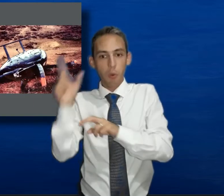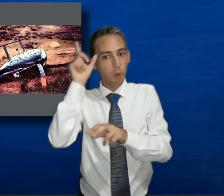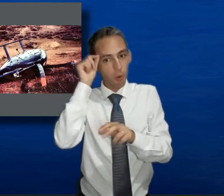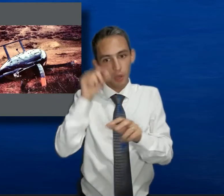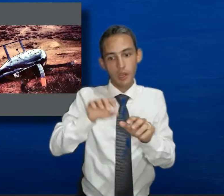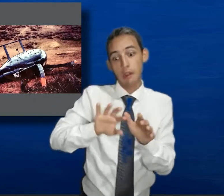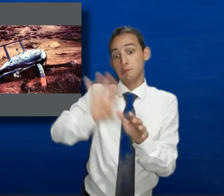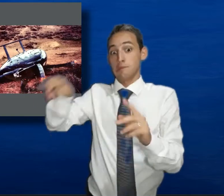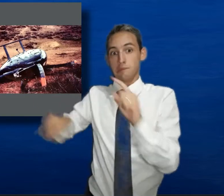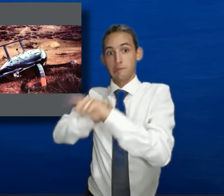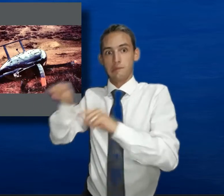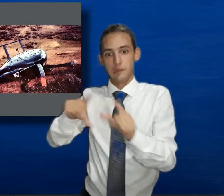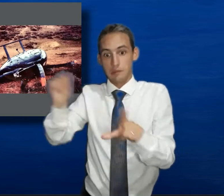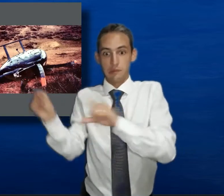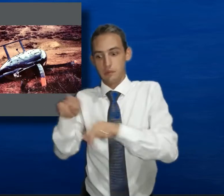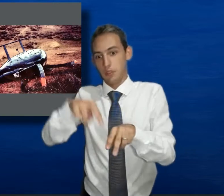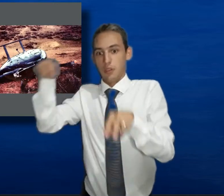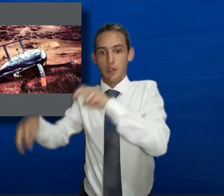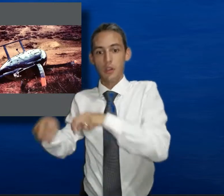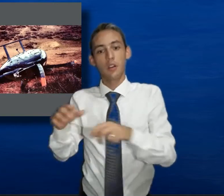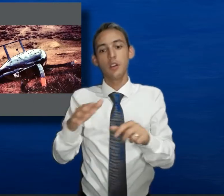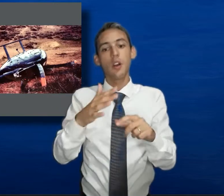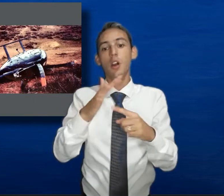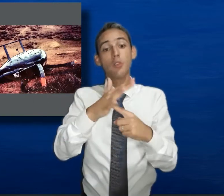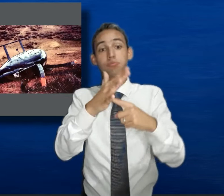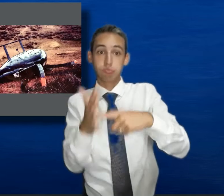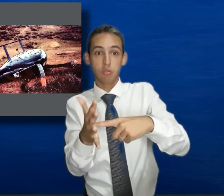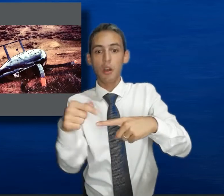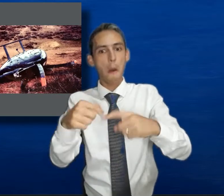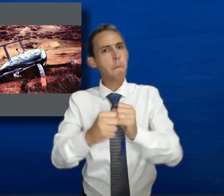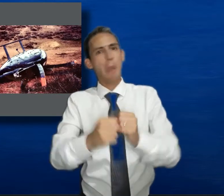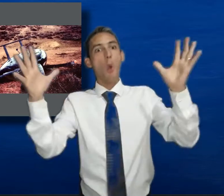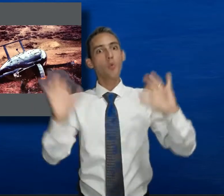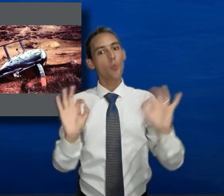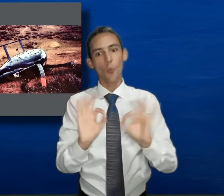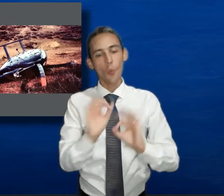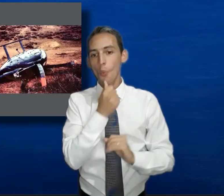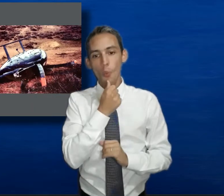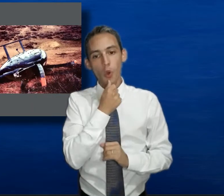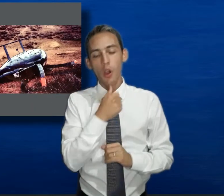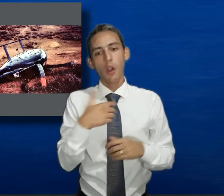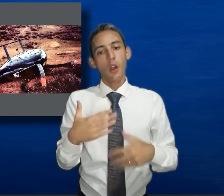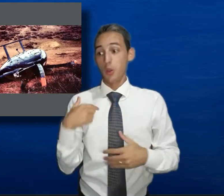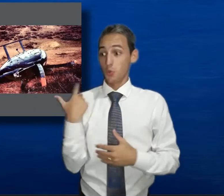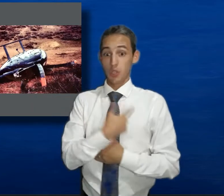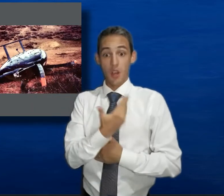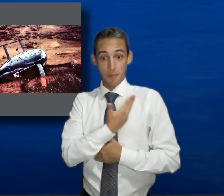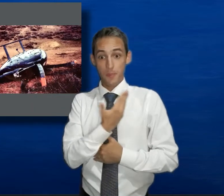motor e saímos do helicóptero sem que ele explodisse.